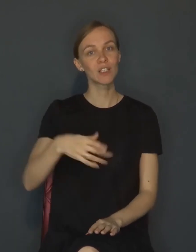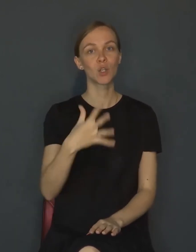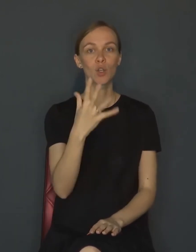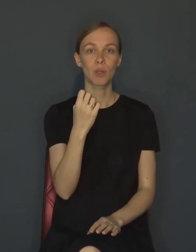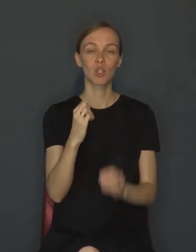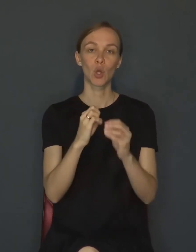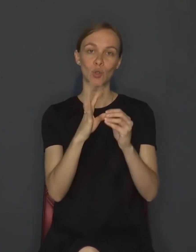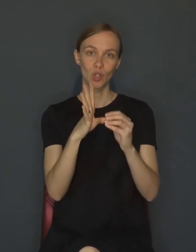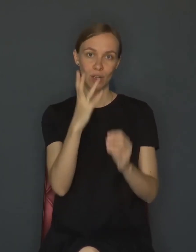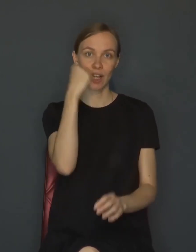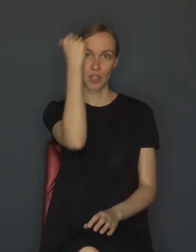1514 році.